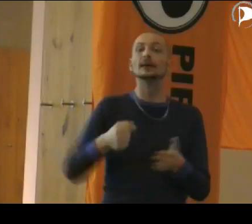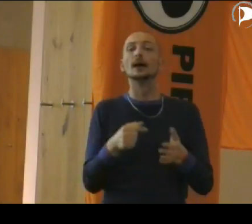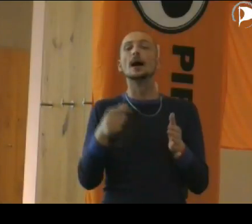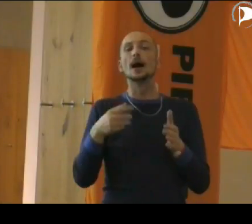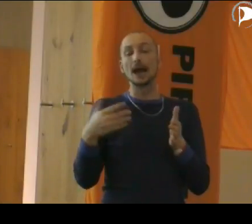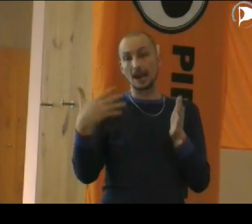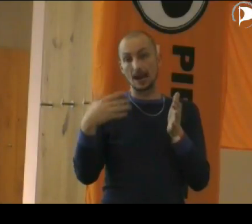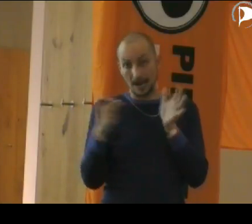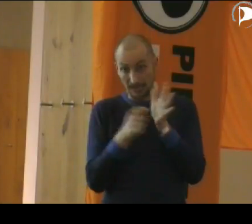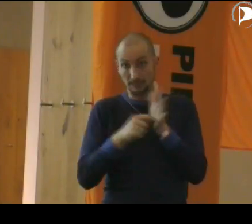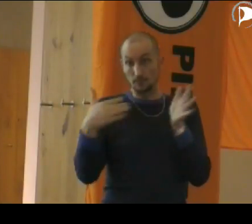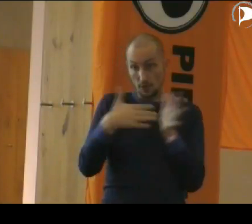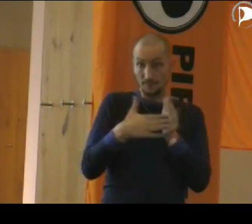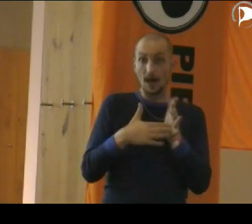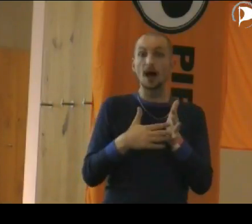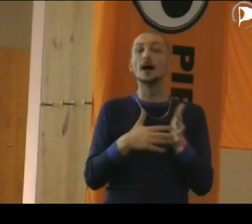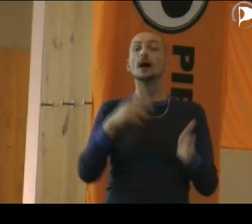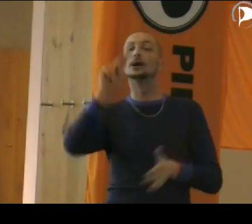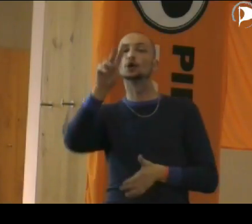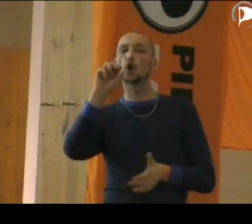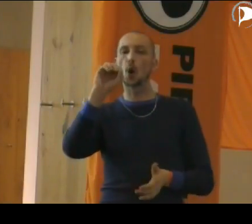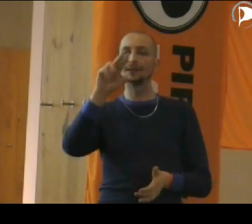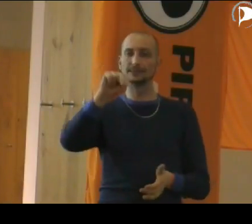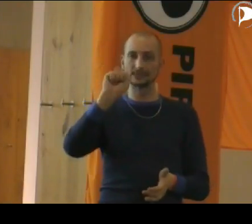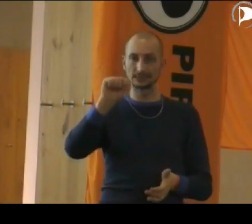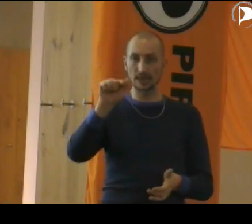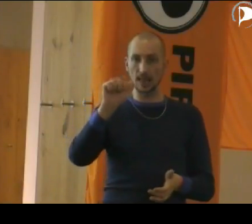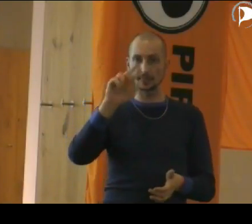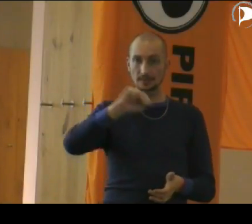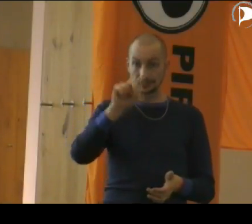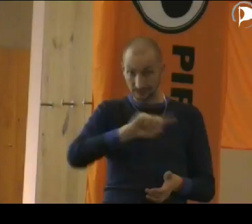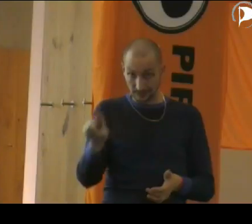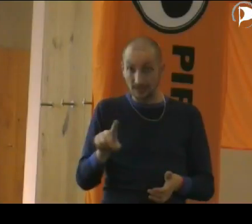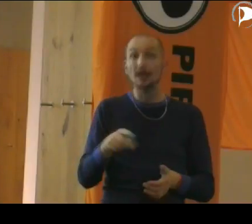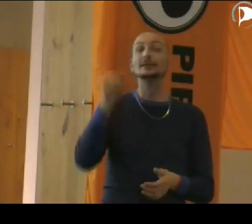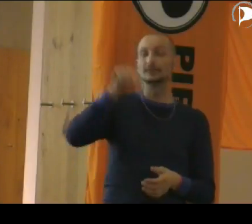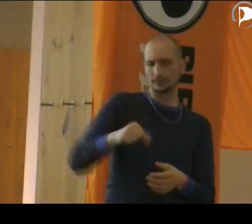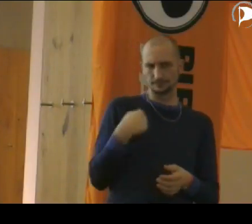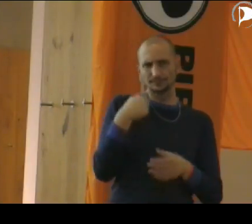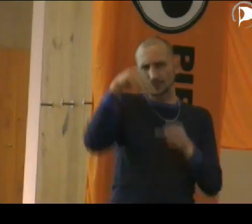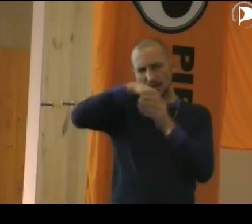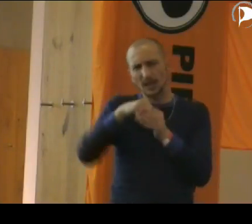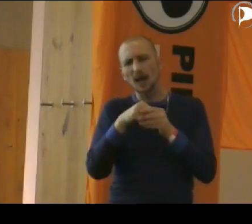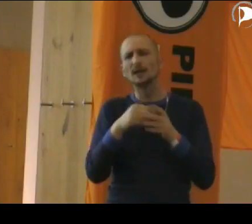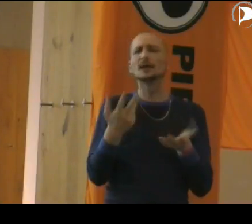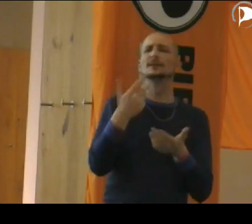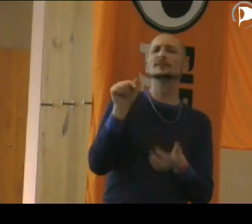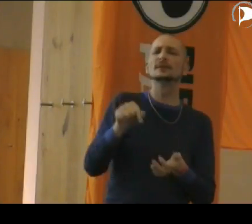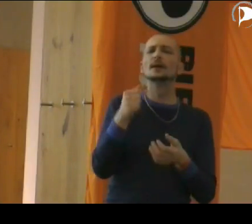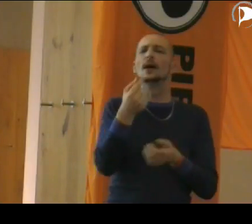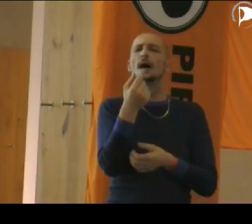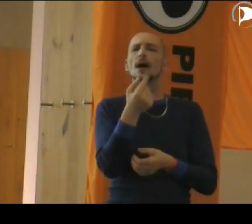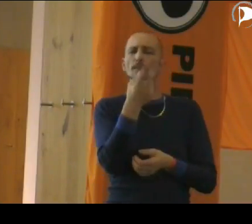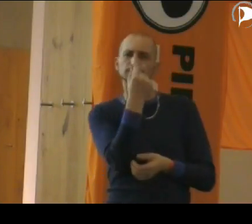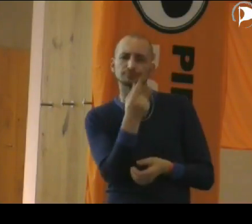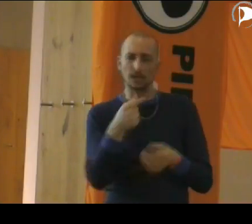konstanz eine weite einsicht in die finanzverwaltung unserer partei geworfen außerdem